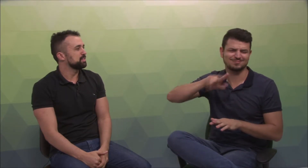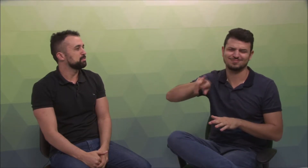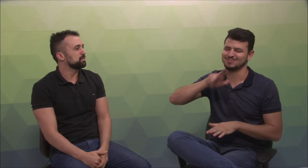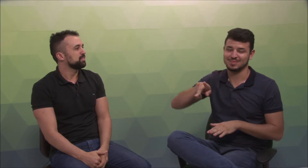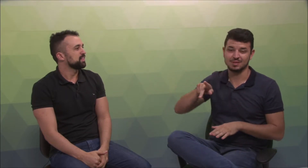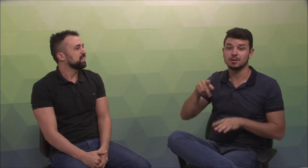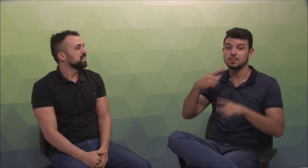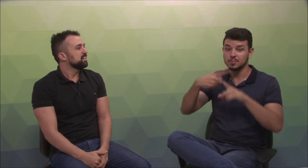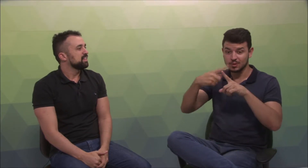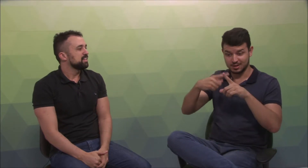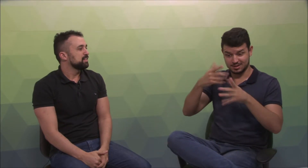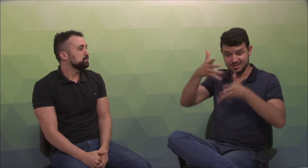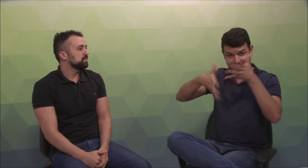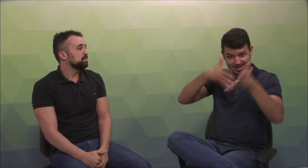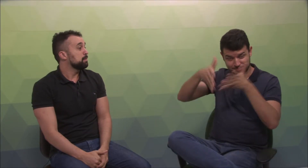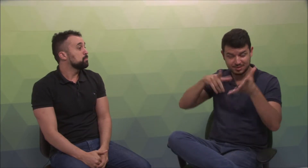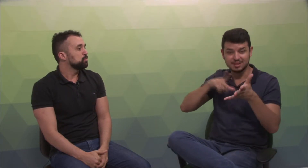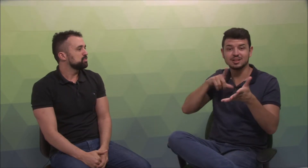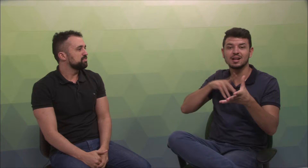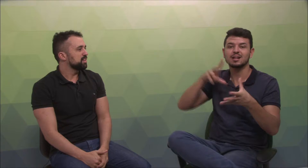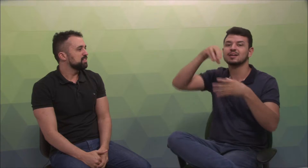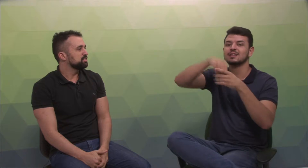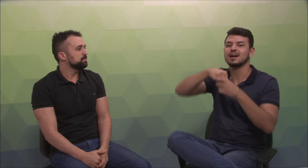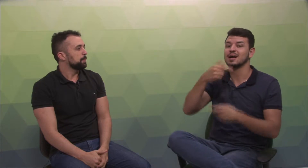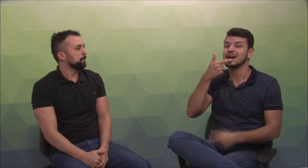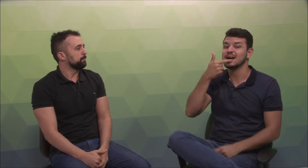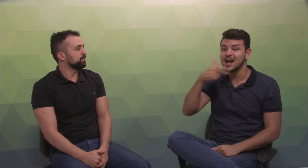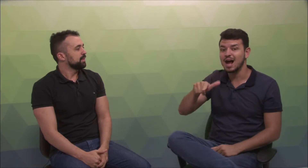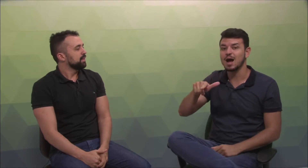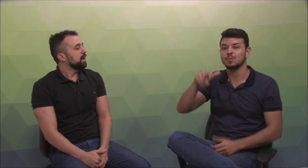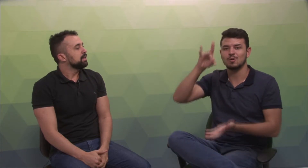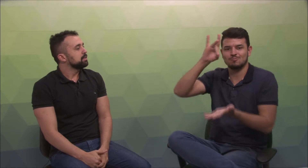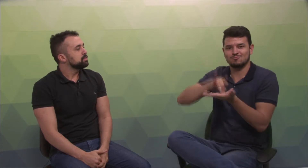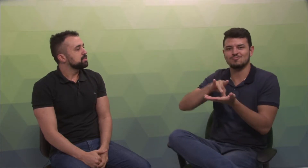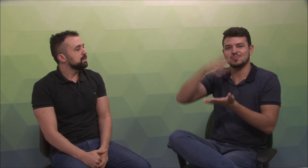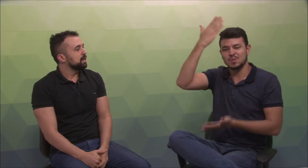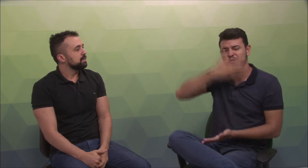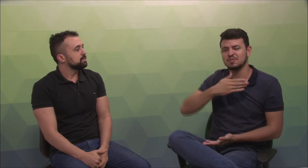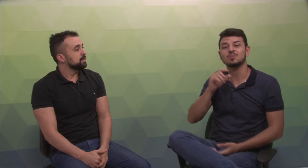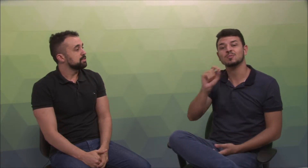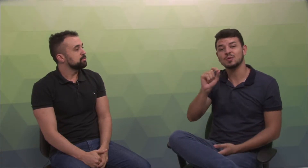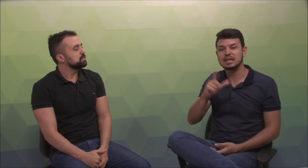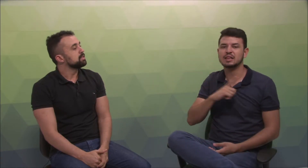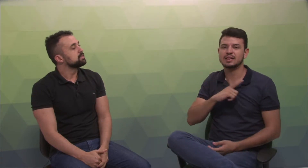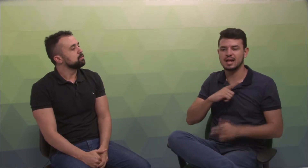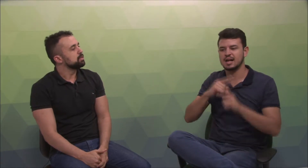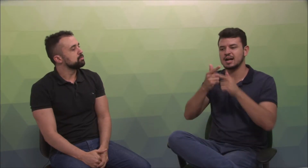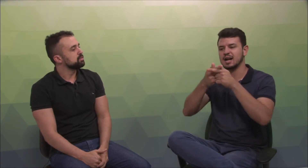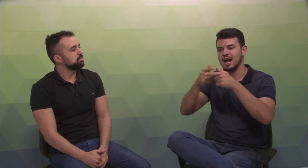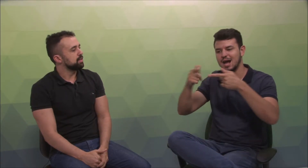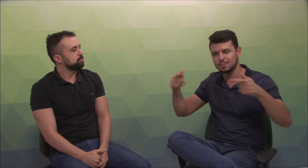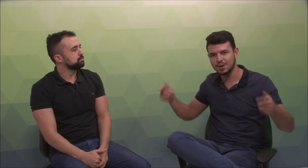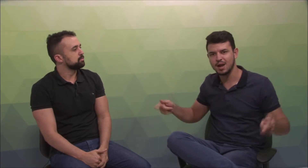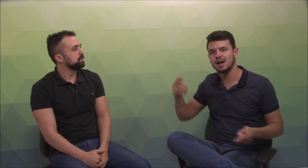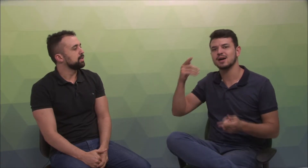exemplo, né? O jeito é muito diferente. A língua de sinais, as línguas de sinais são línguas de fato, né?